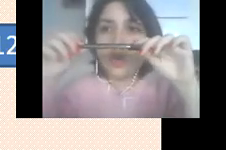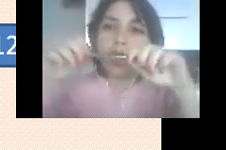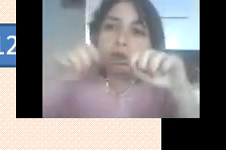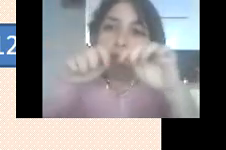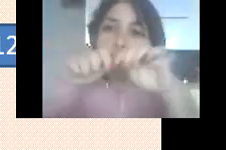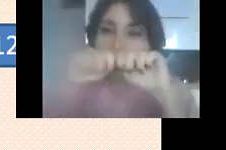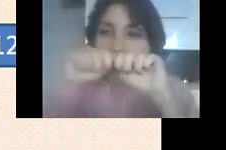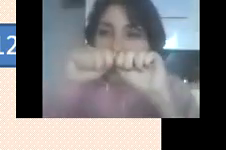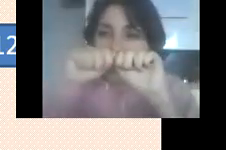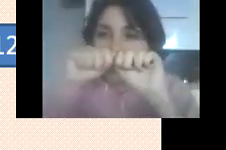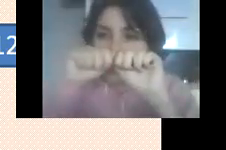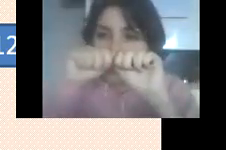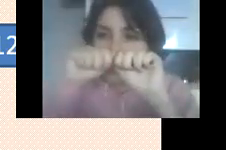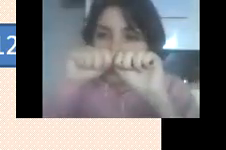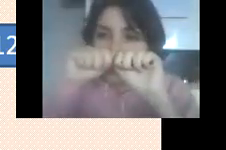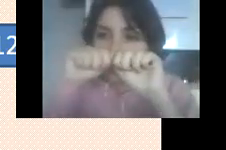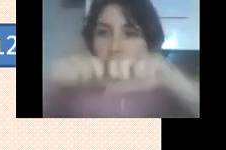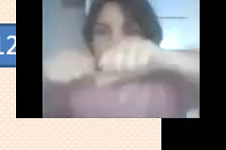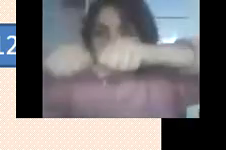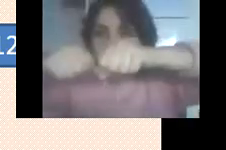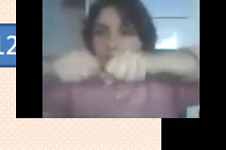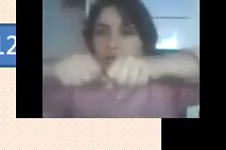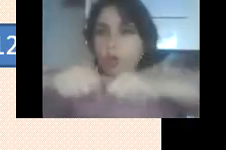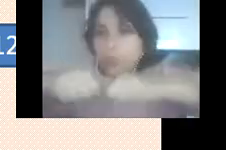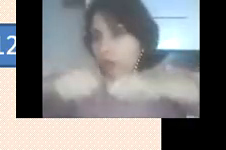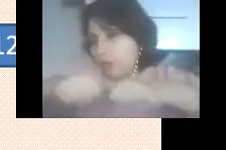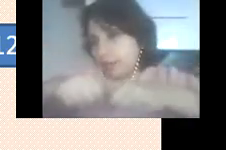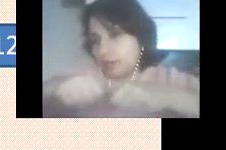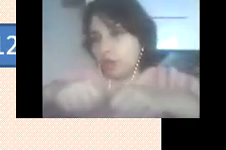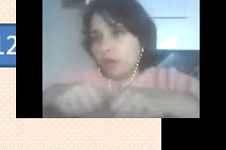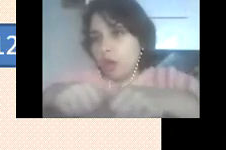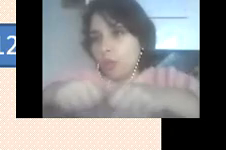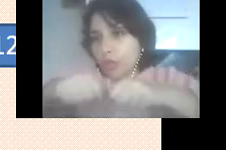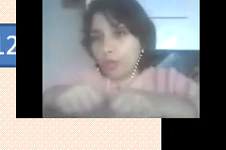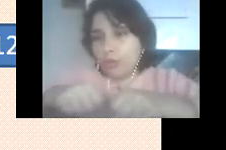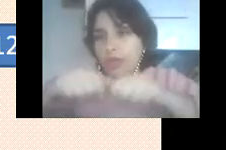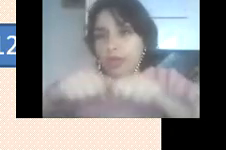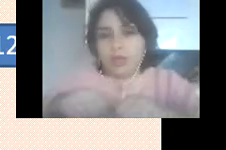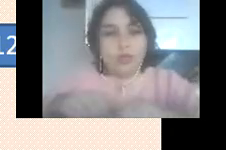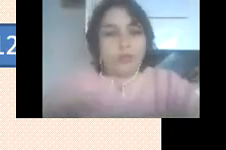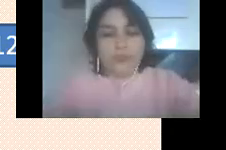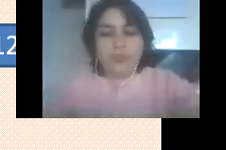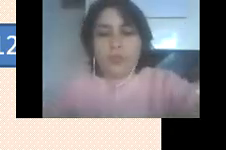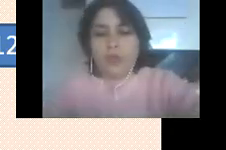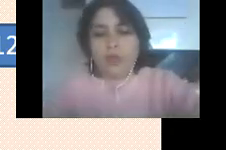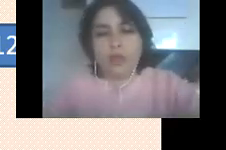yo lo quiero, lo hago así, lo doblo, no lo puedo doblar, ¿cierto? Porque es duro, es